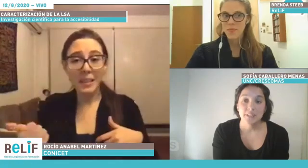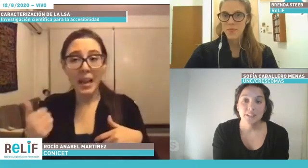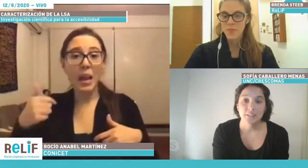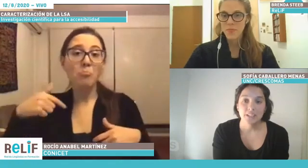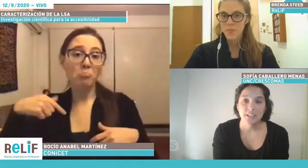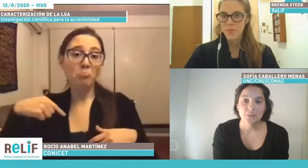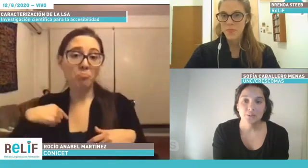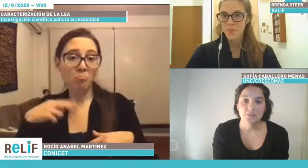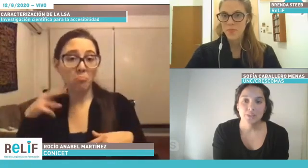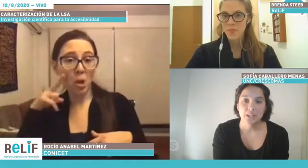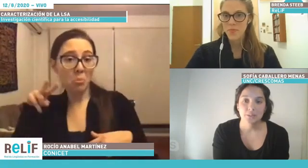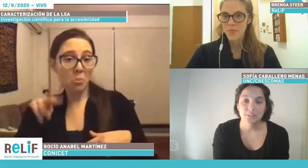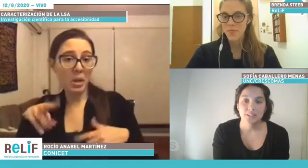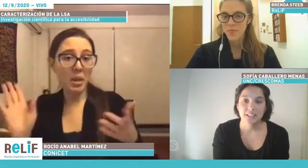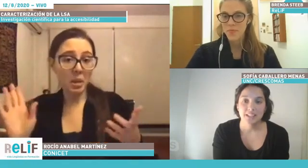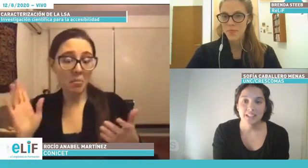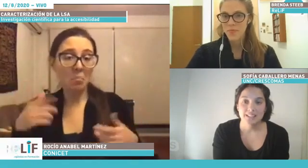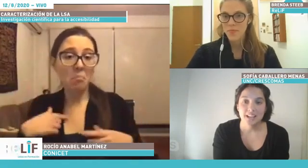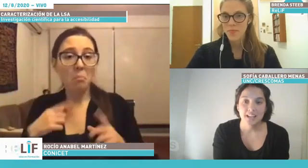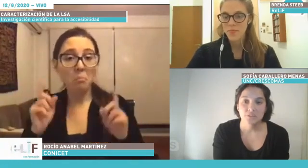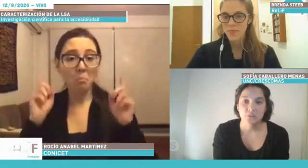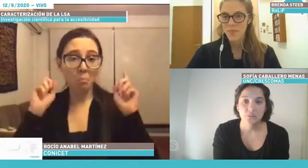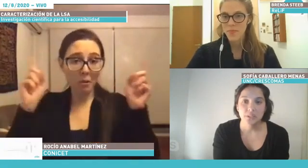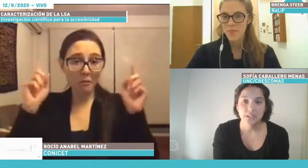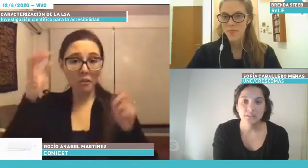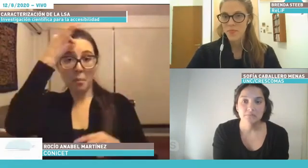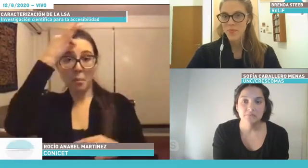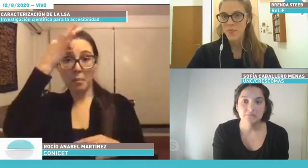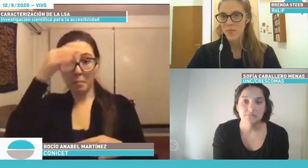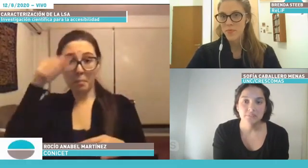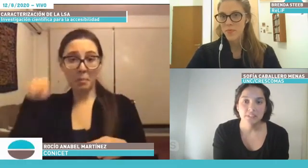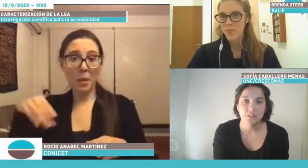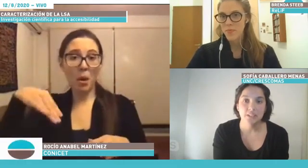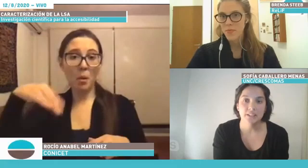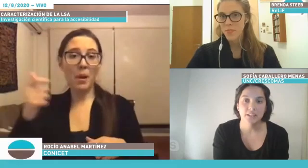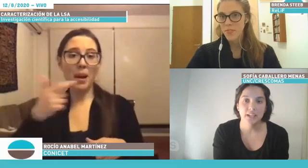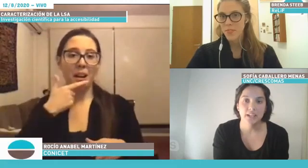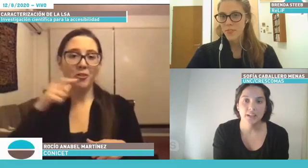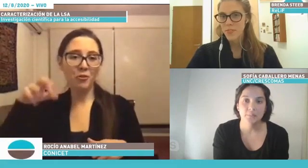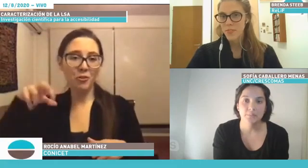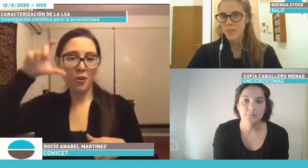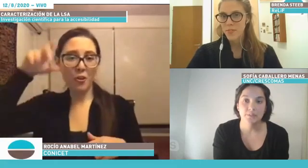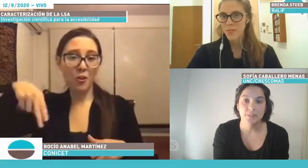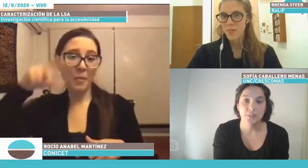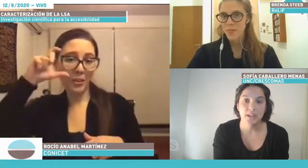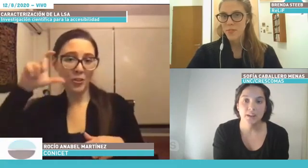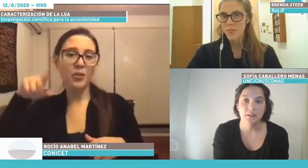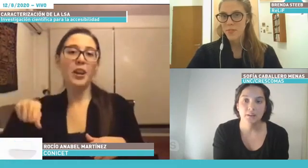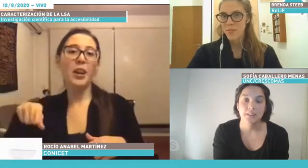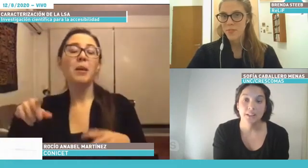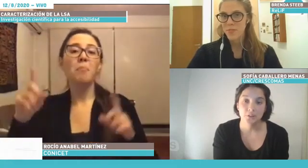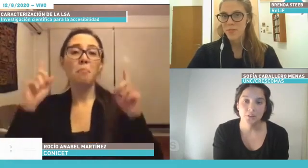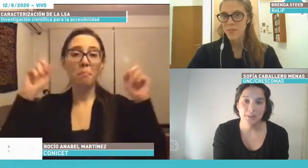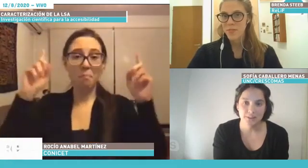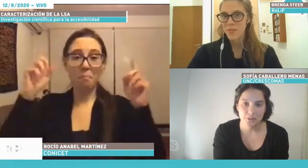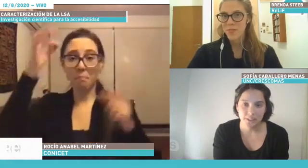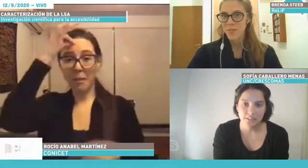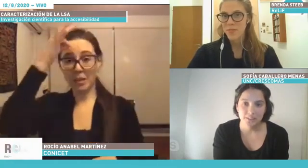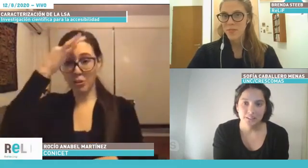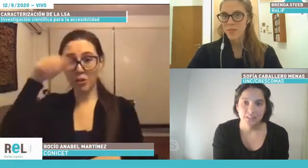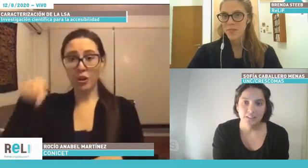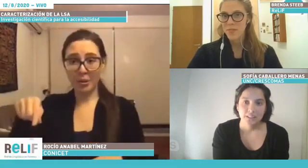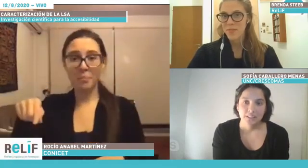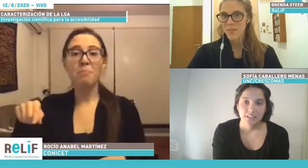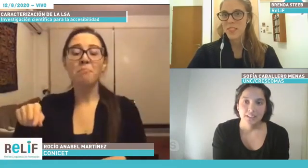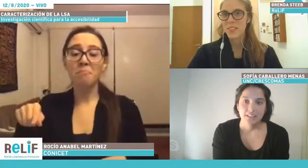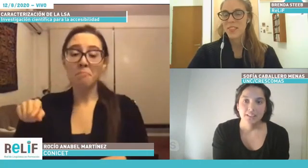había un seminario que era Introducción a la Lingüística del LSA, yo lo vi, lo dictaba la profesora, la doctora